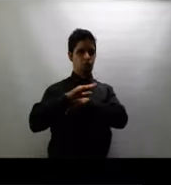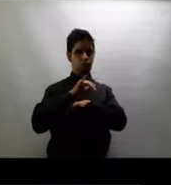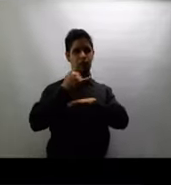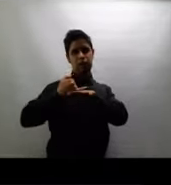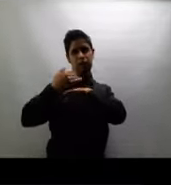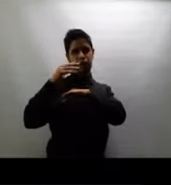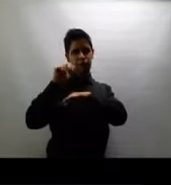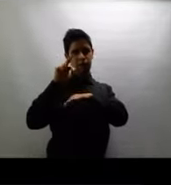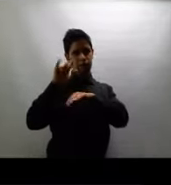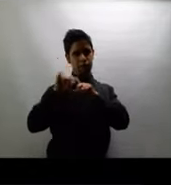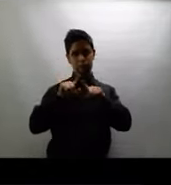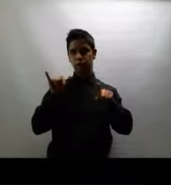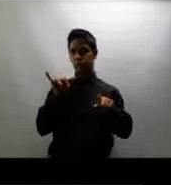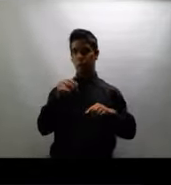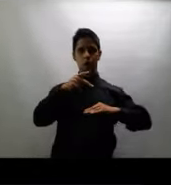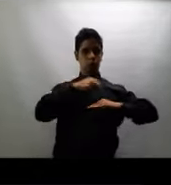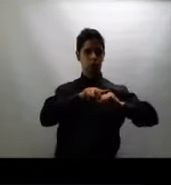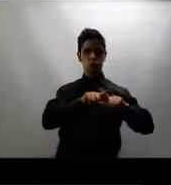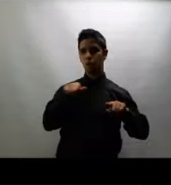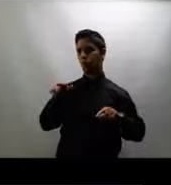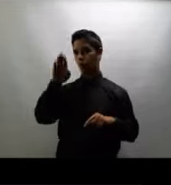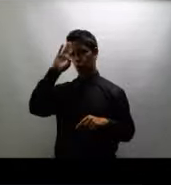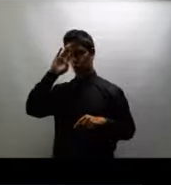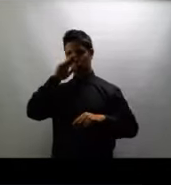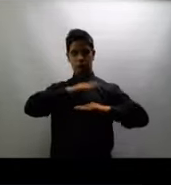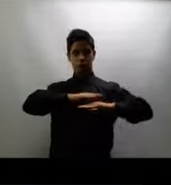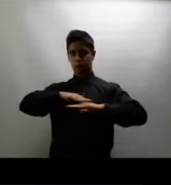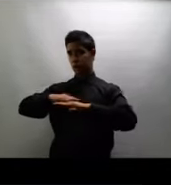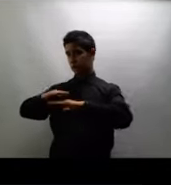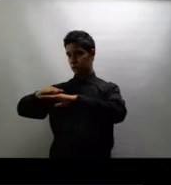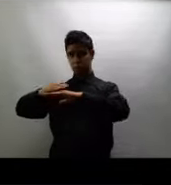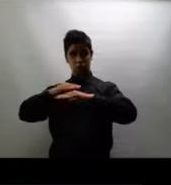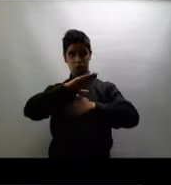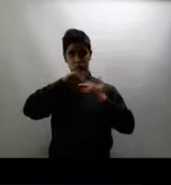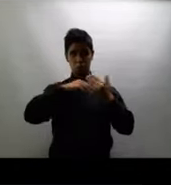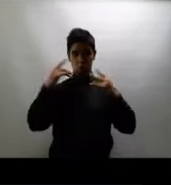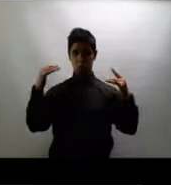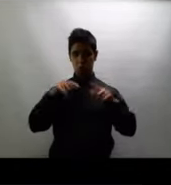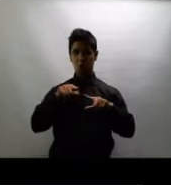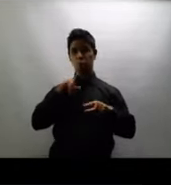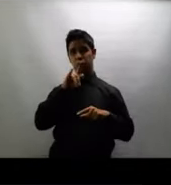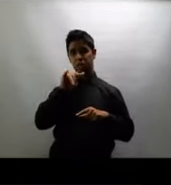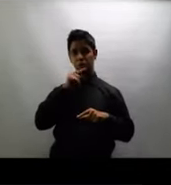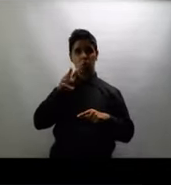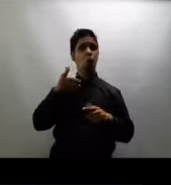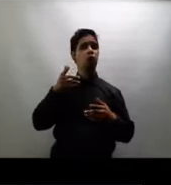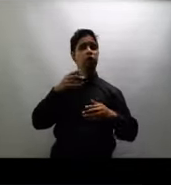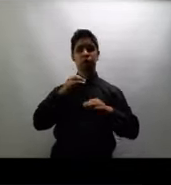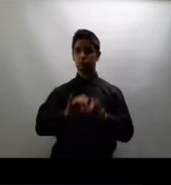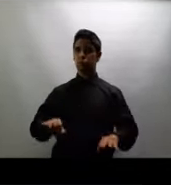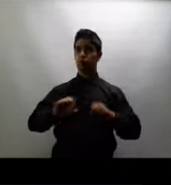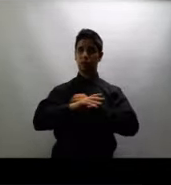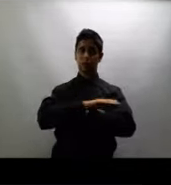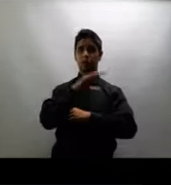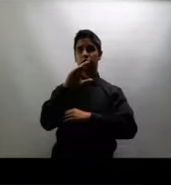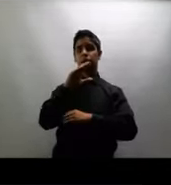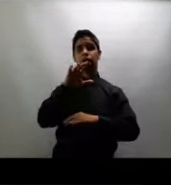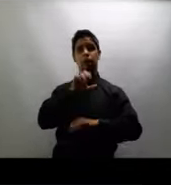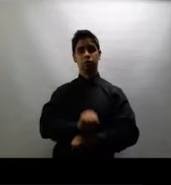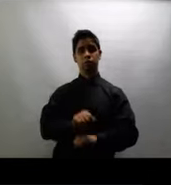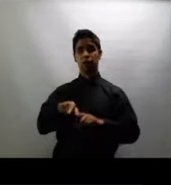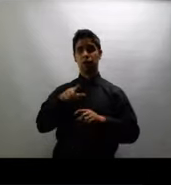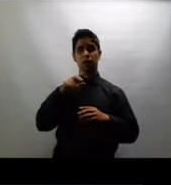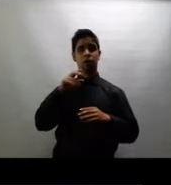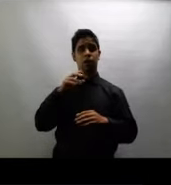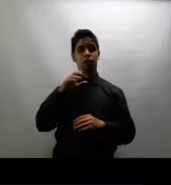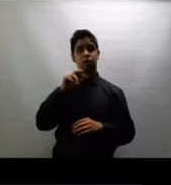Rico y Cuba. Ajá. Y entonces ese fue un disco que yo considero que es uno de los clásicos de Navidad. Si usted no lo tiene, debe tenerlo, porque